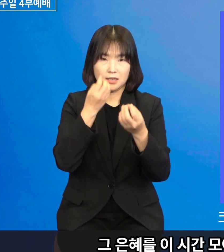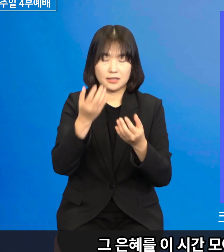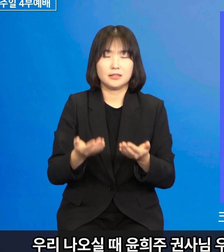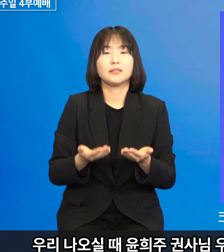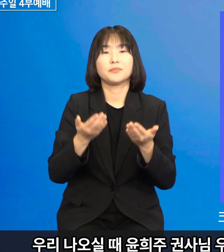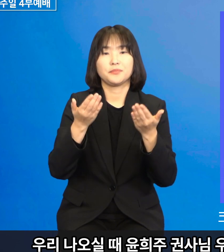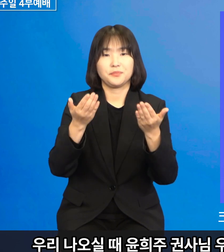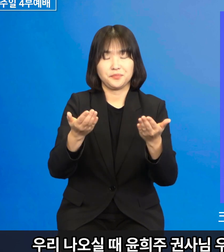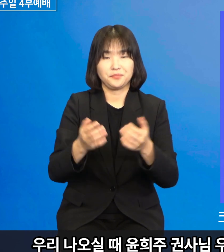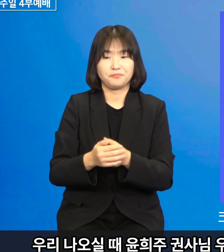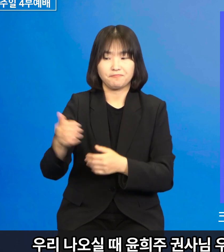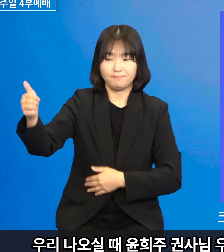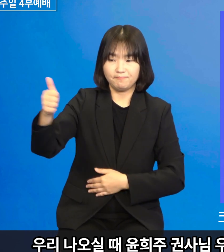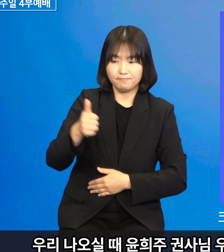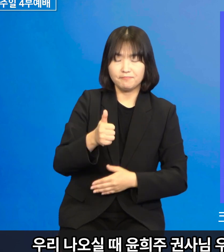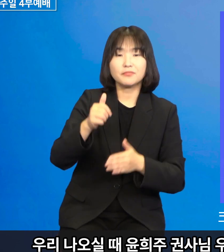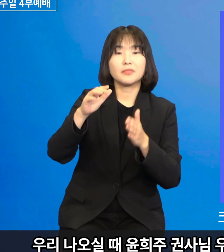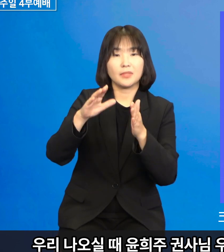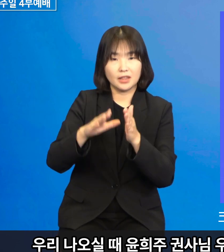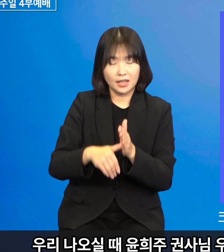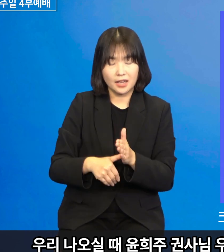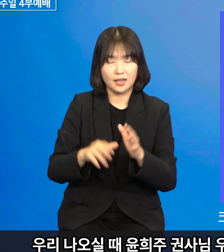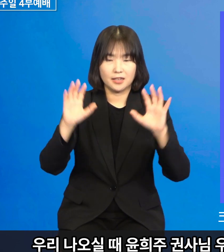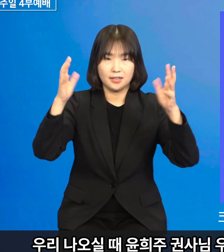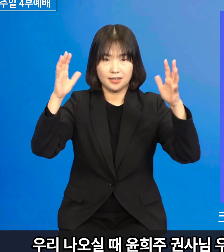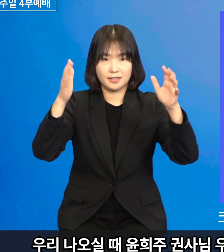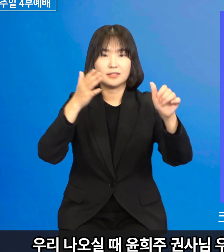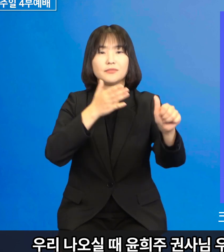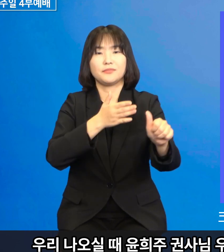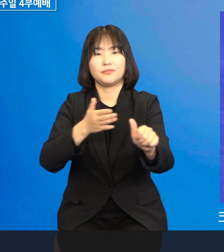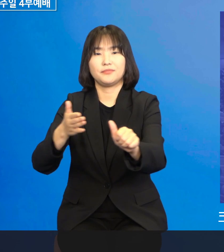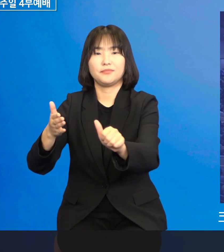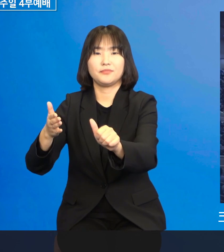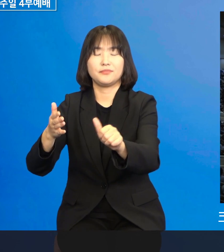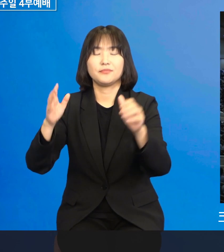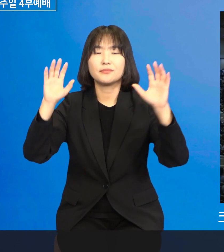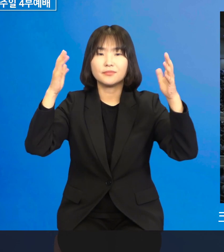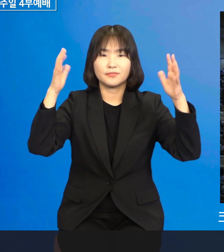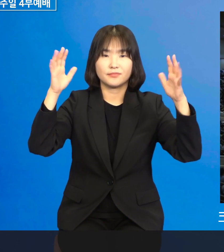할 것입니다. 우리 나오실 때 윤희주 권사님, 우리 박수로 맞이해 주시길 바랍니다.